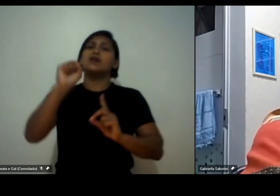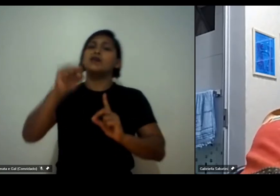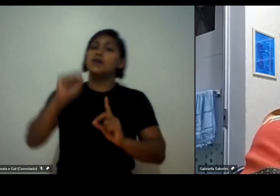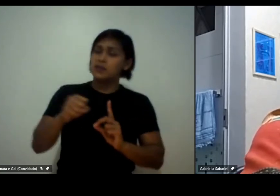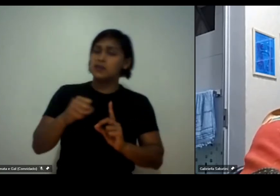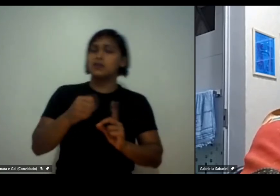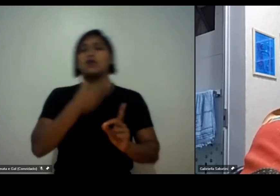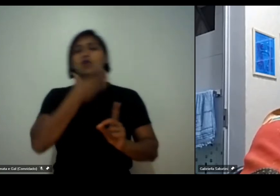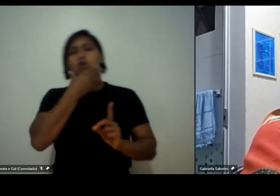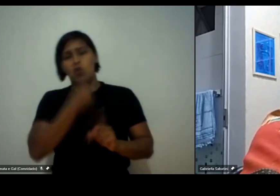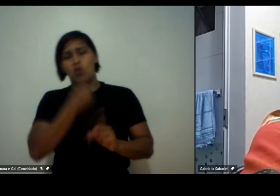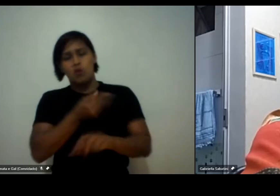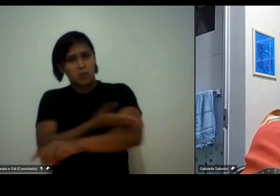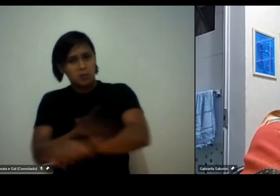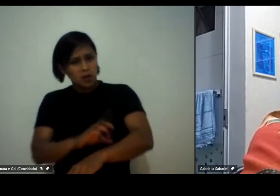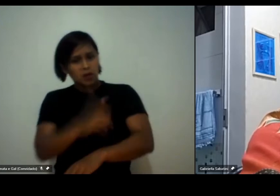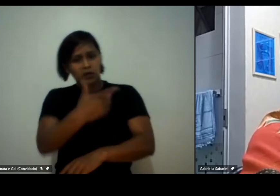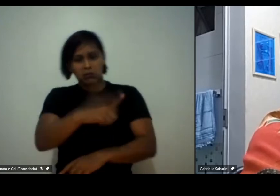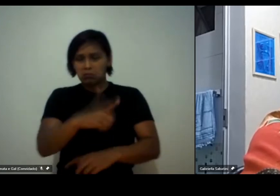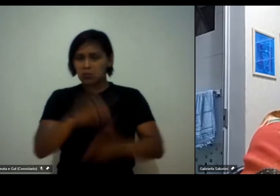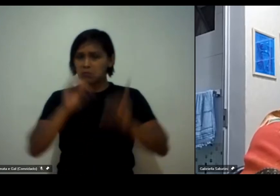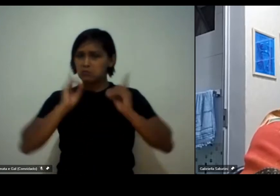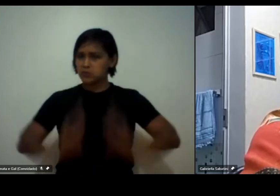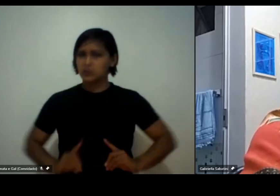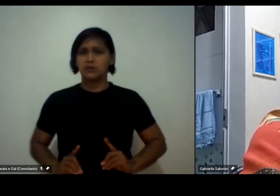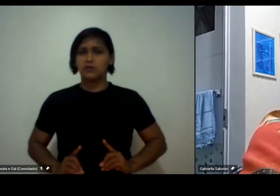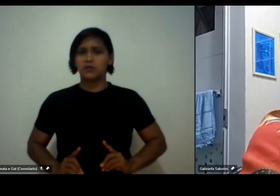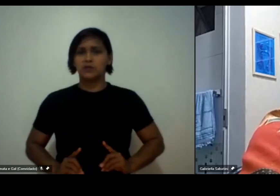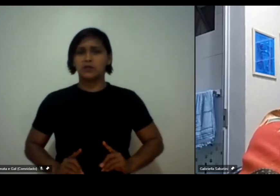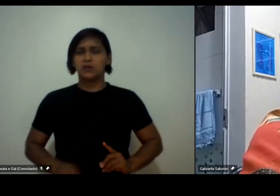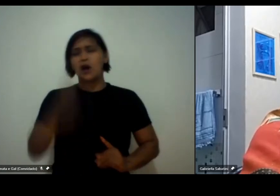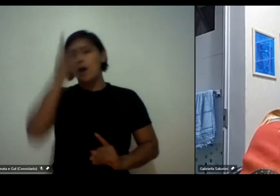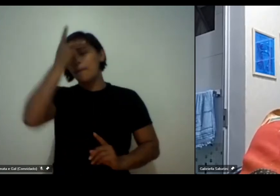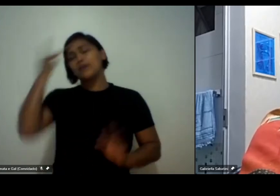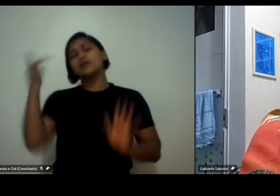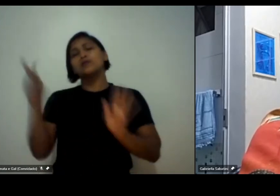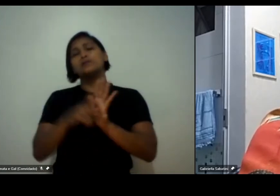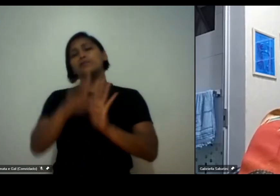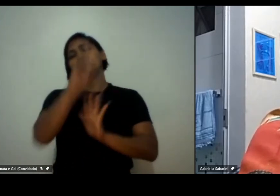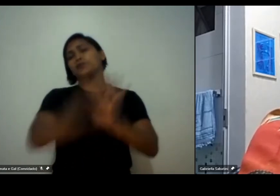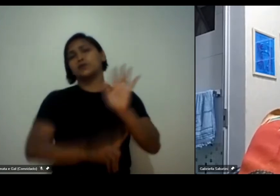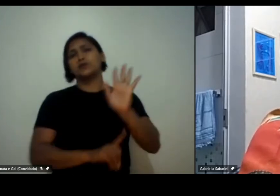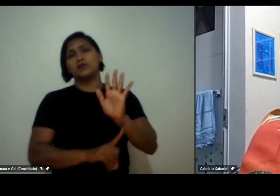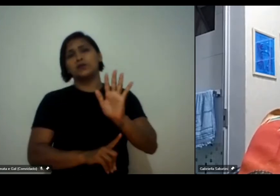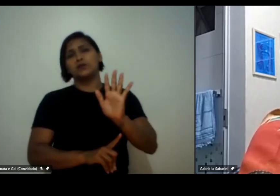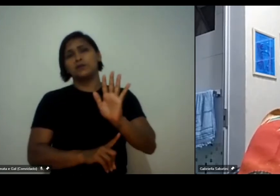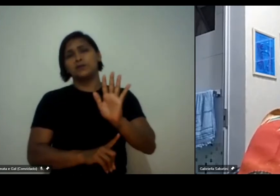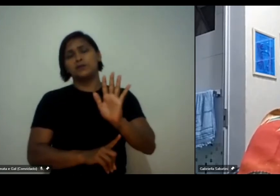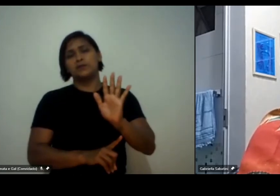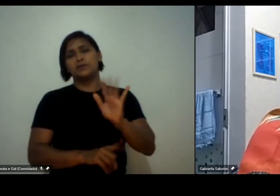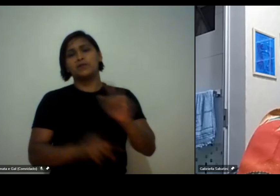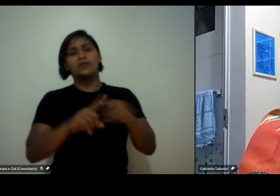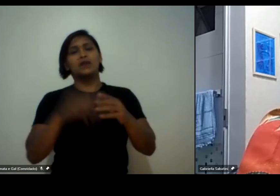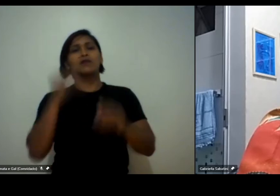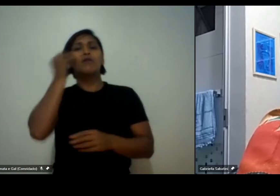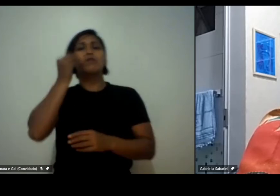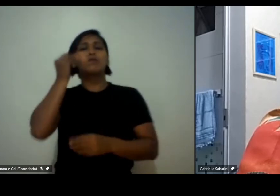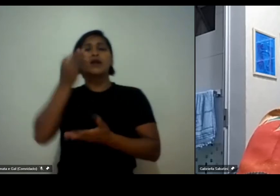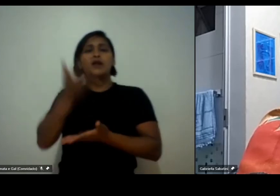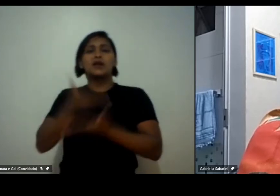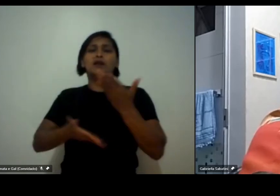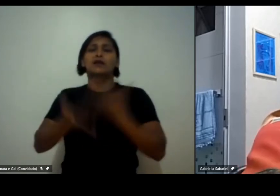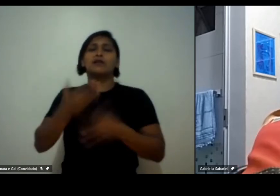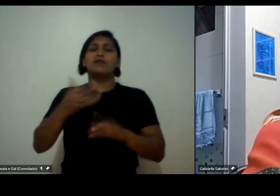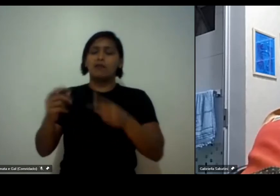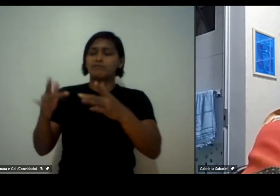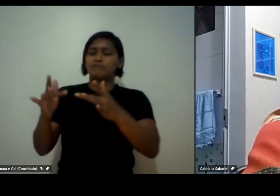homem branco, sem deficiência, sujeito de direito. Fato é que essas experiências envolvem uma conexão